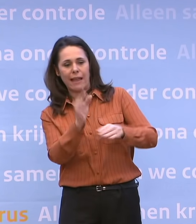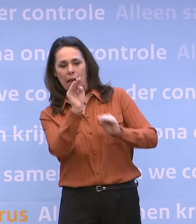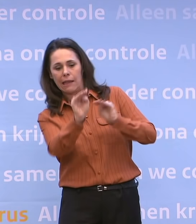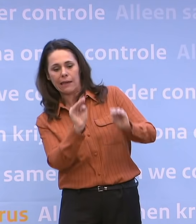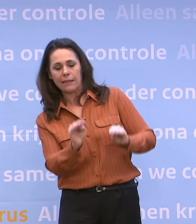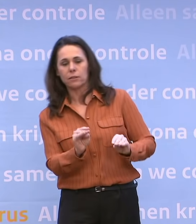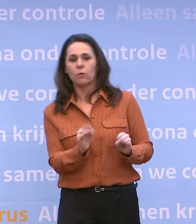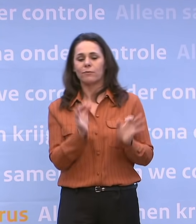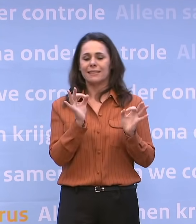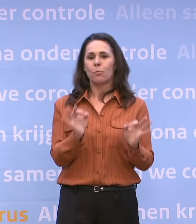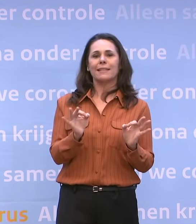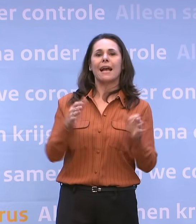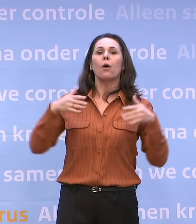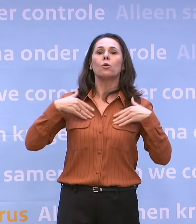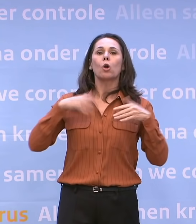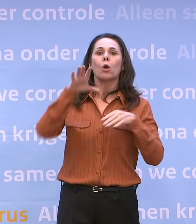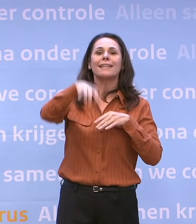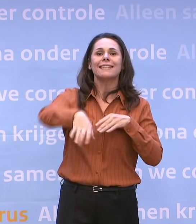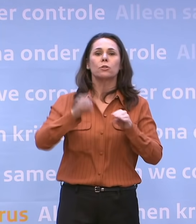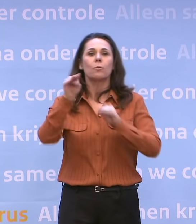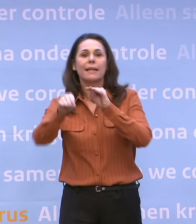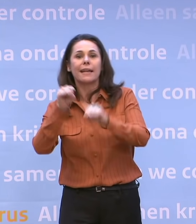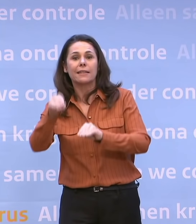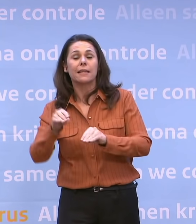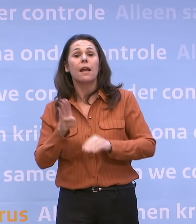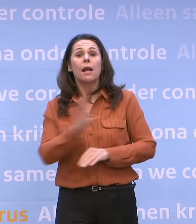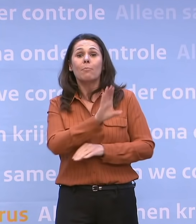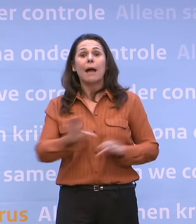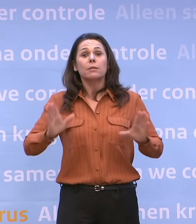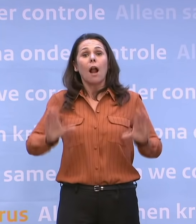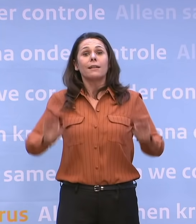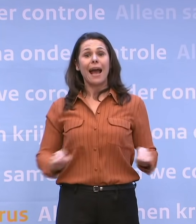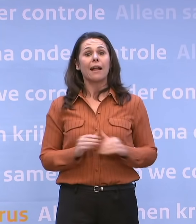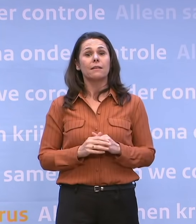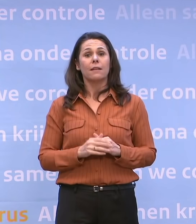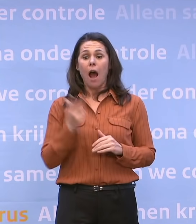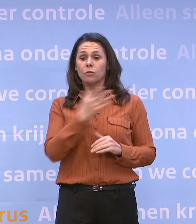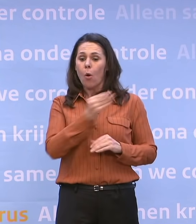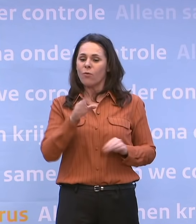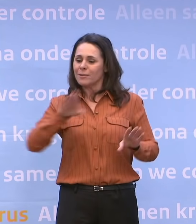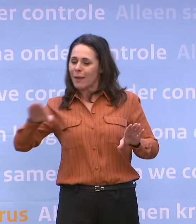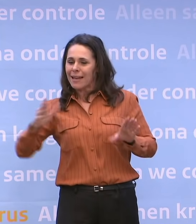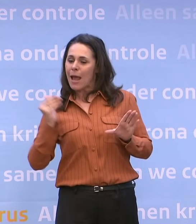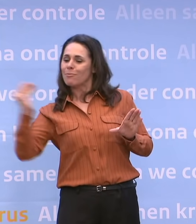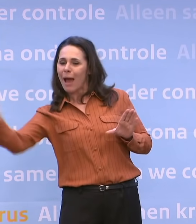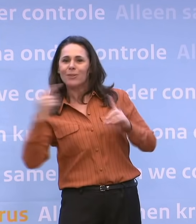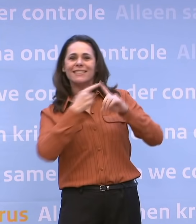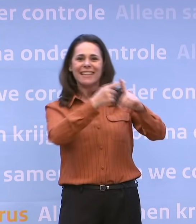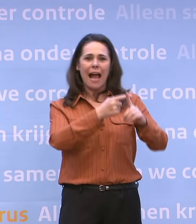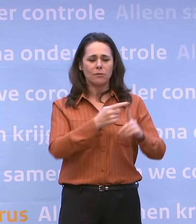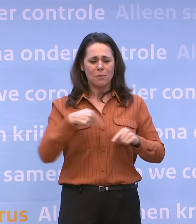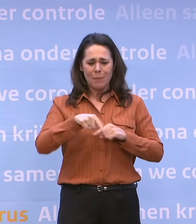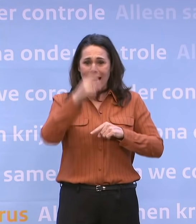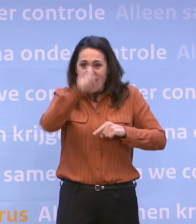coronacentra gaan inrichten. Nou, dat hebben ze inmiddels in Brabant gedaan. De teller staat op 800 bedden buiten de ziekenhuiszorg in no time gerealiseerd. Binnen een